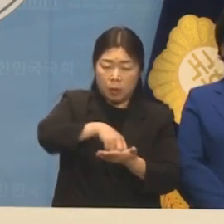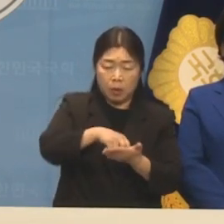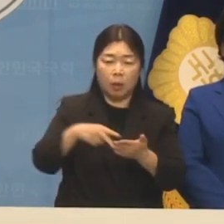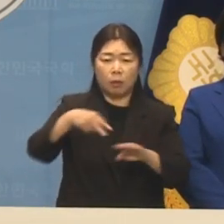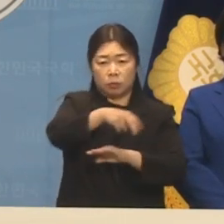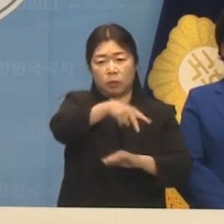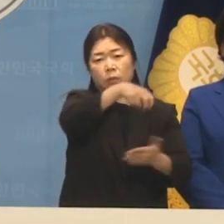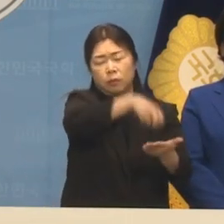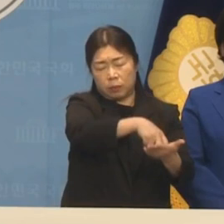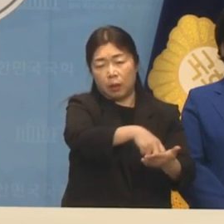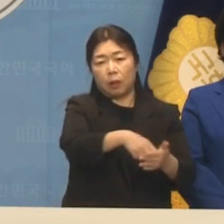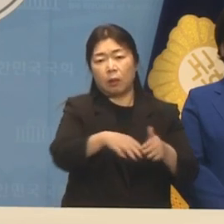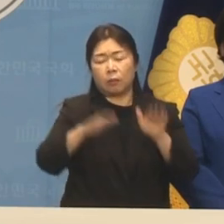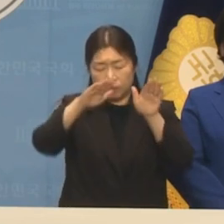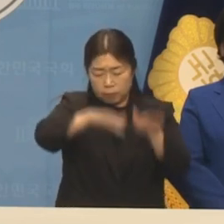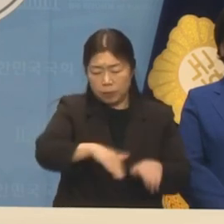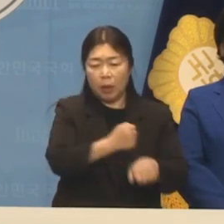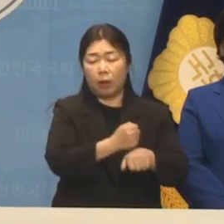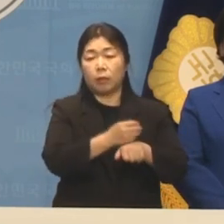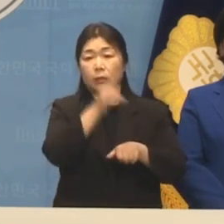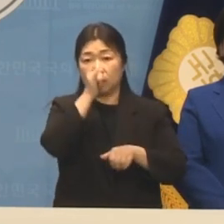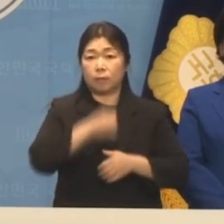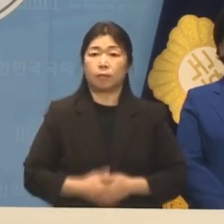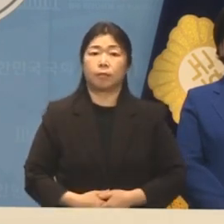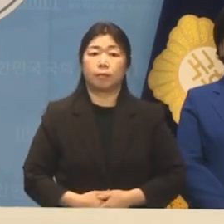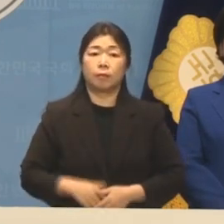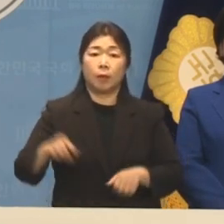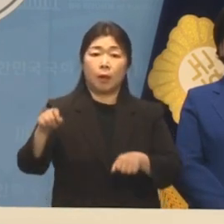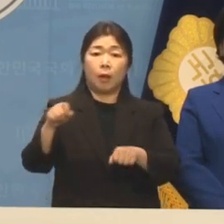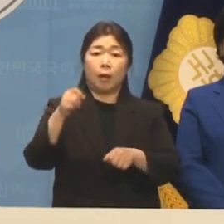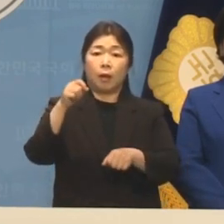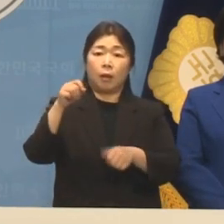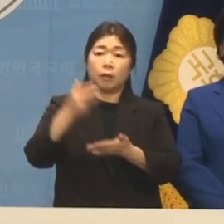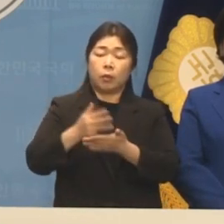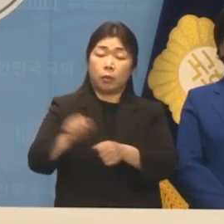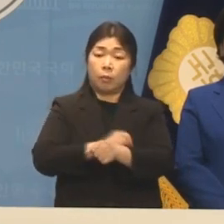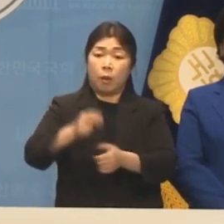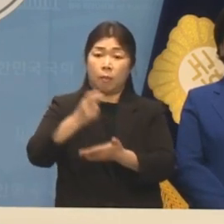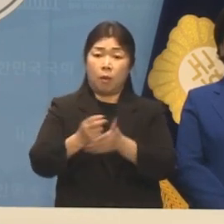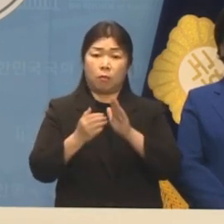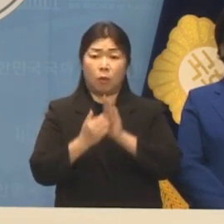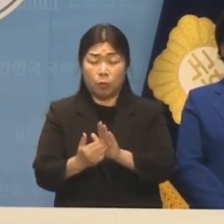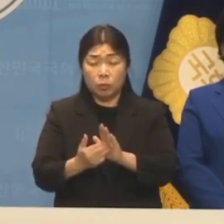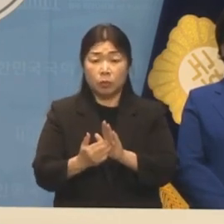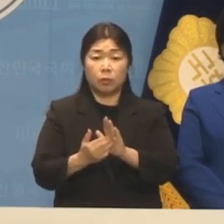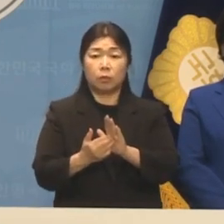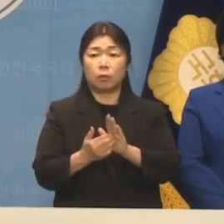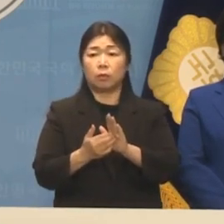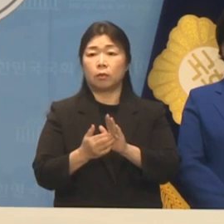오로지 한 가지를 위해서입니다. 이태원 특별법에 대한 거부권 행사를